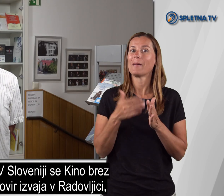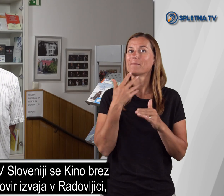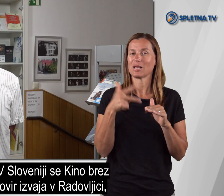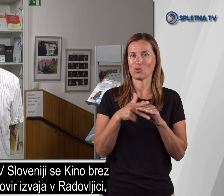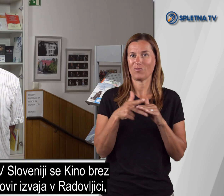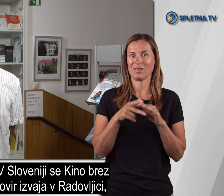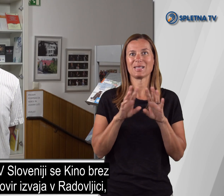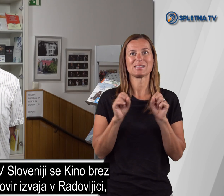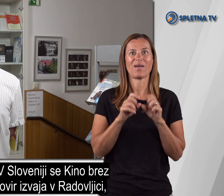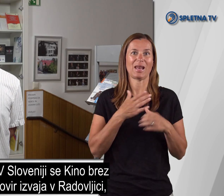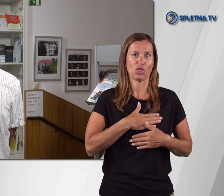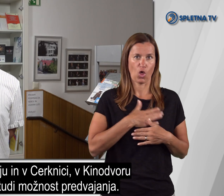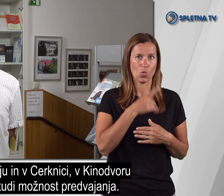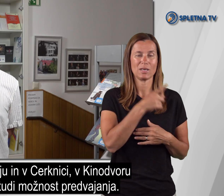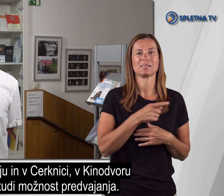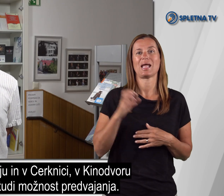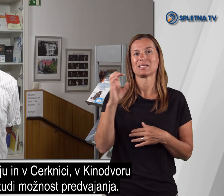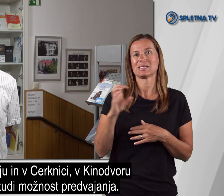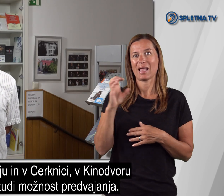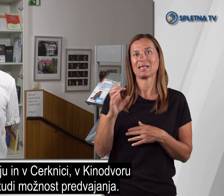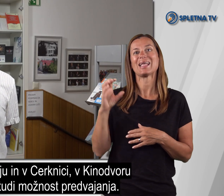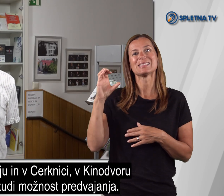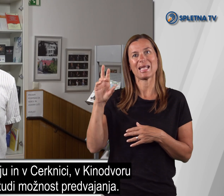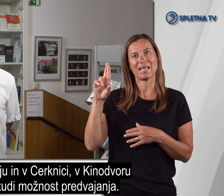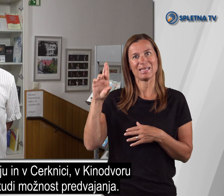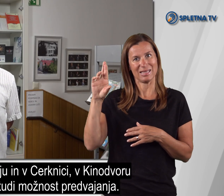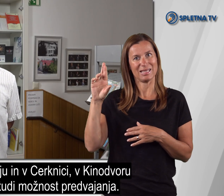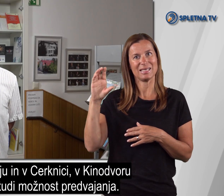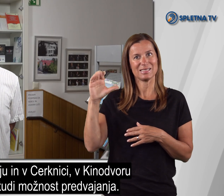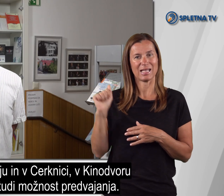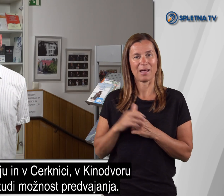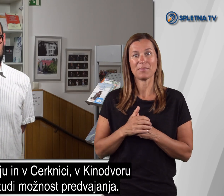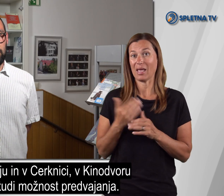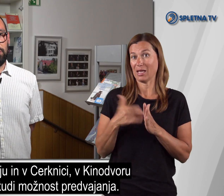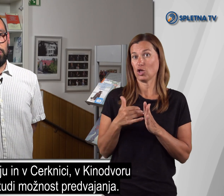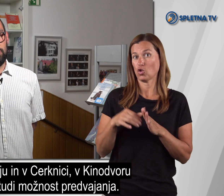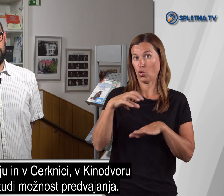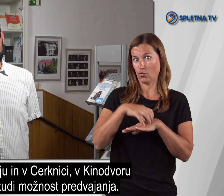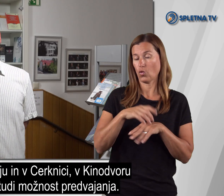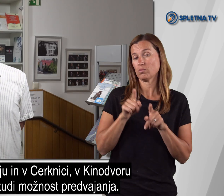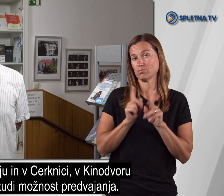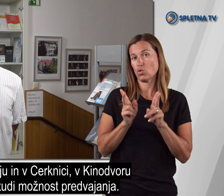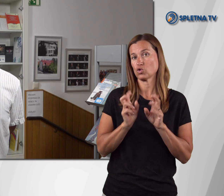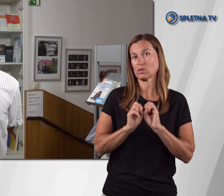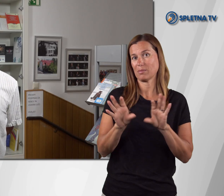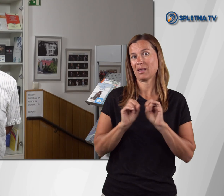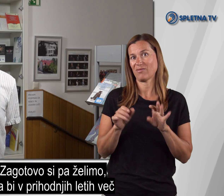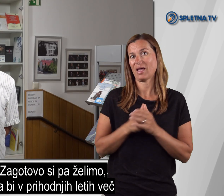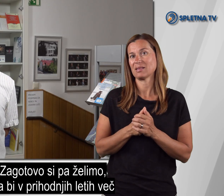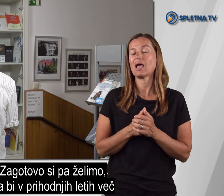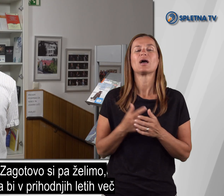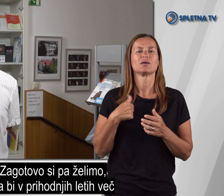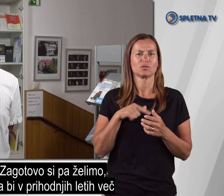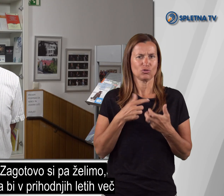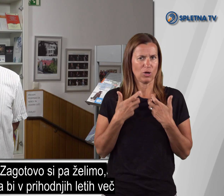Kino brez ovir izvaja v Radovljici, v Celju in v Cerknici. V Kinodvoru je tudi možnost predvajanja. Definitivno